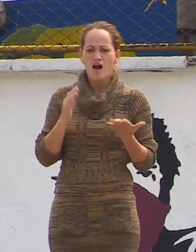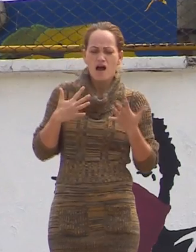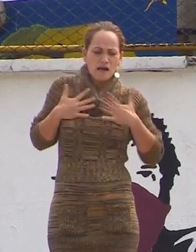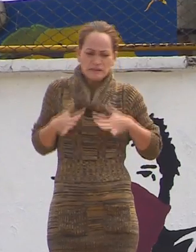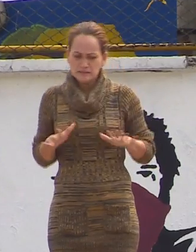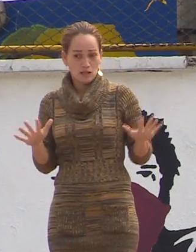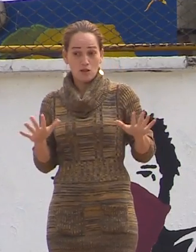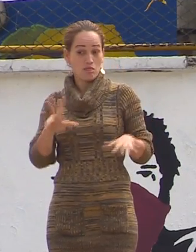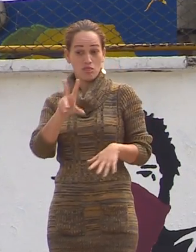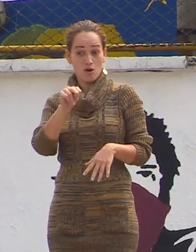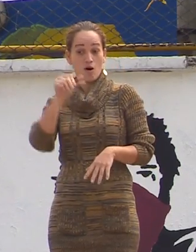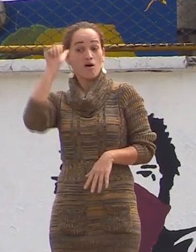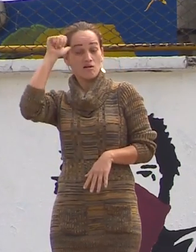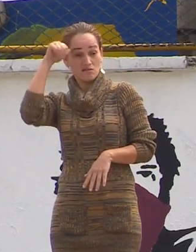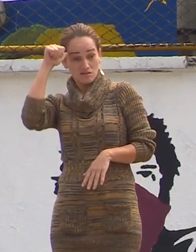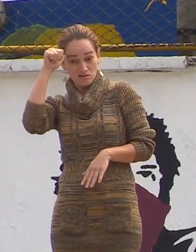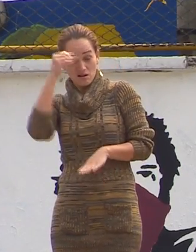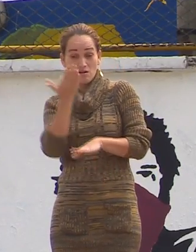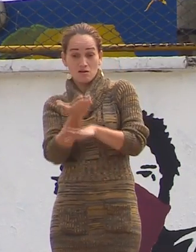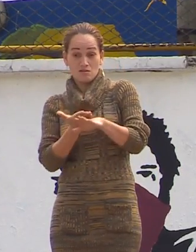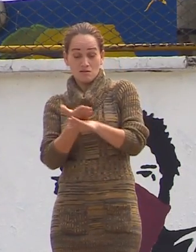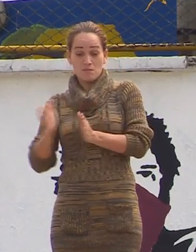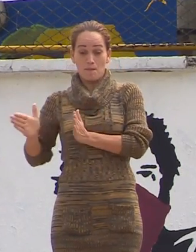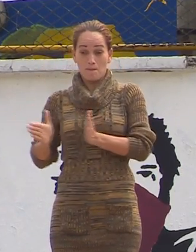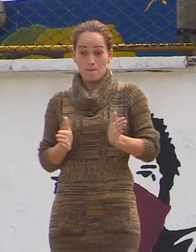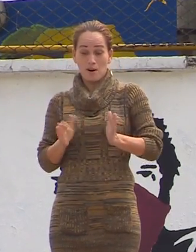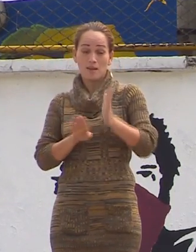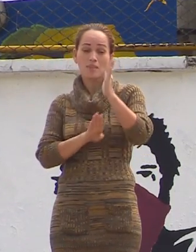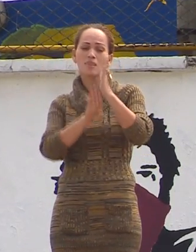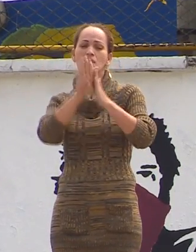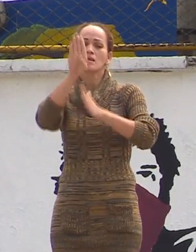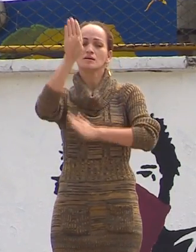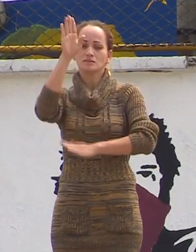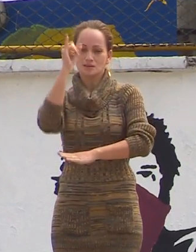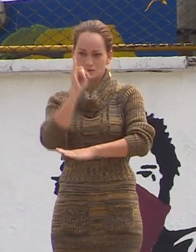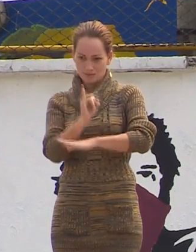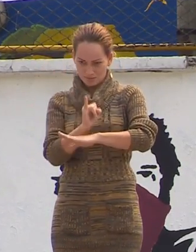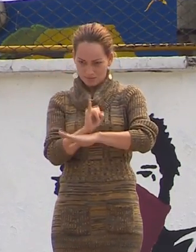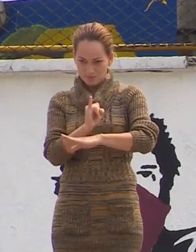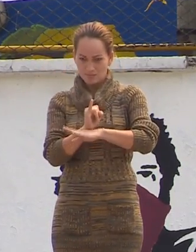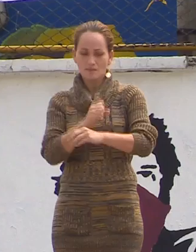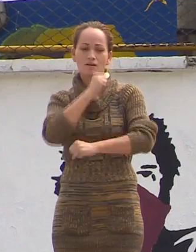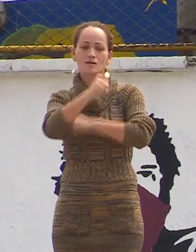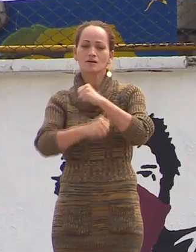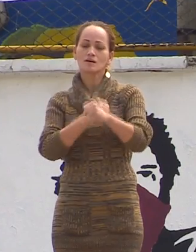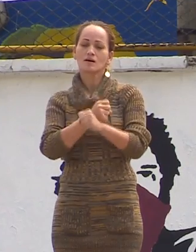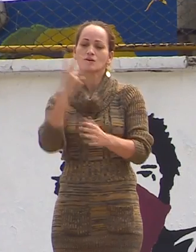Recordemos, es la propuesta del Plan de Desarrollo Institucional